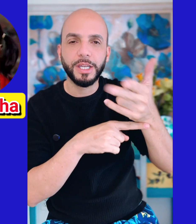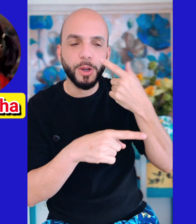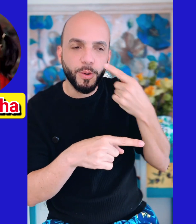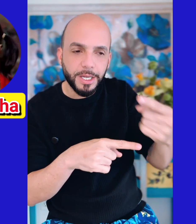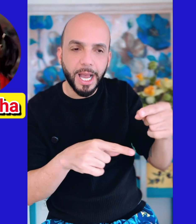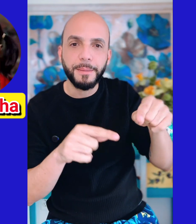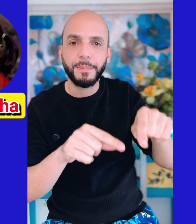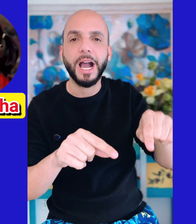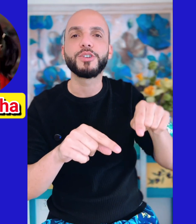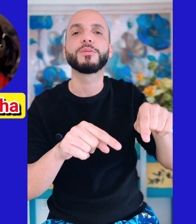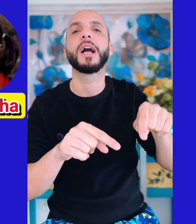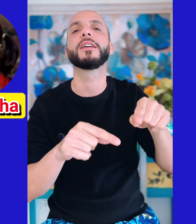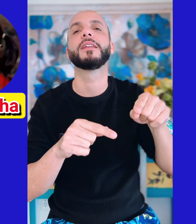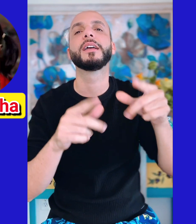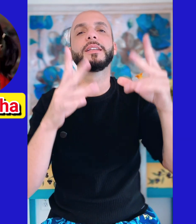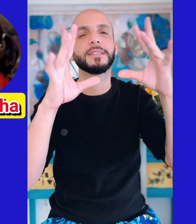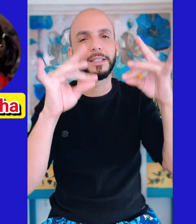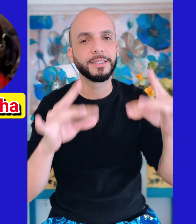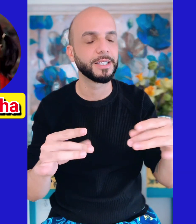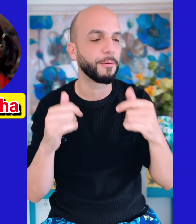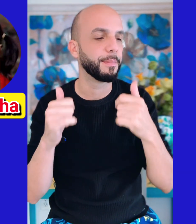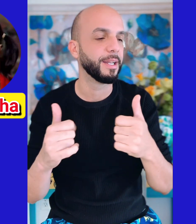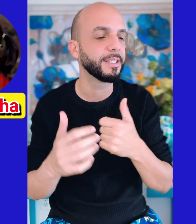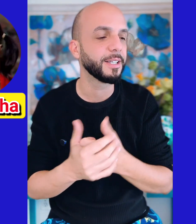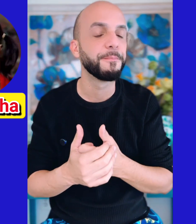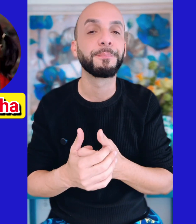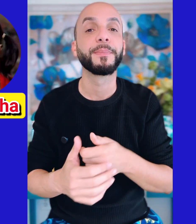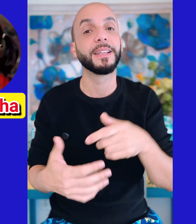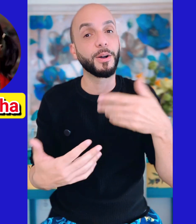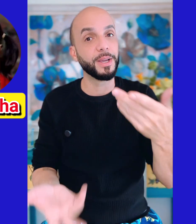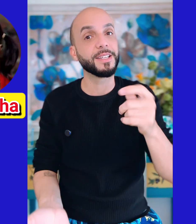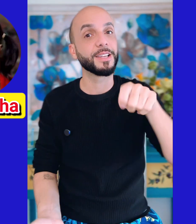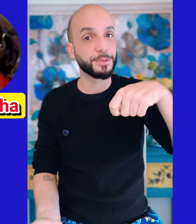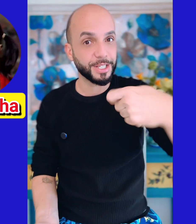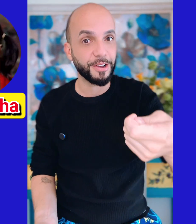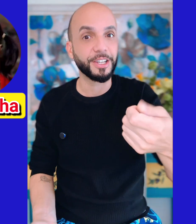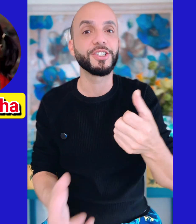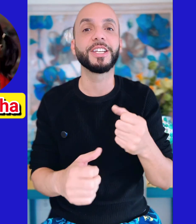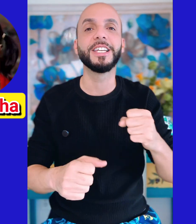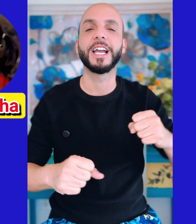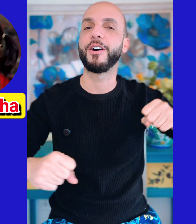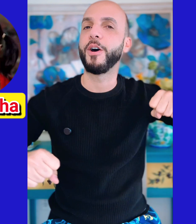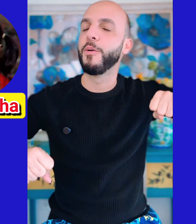aí olhar embaixo lá que tem a descrição, beleza? Então esse é o sinal da Chiquinha, ó.